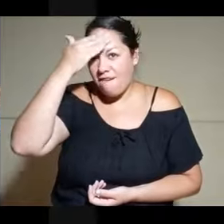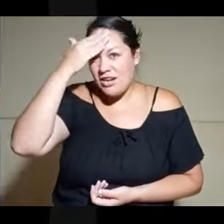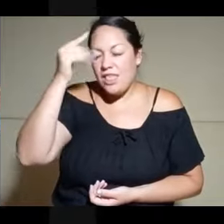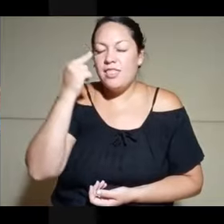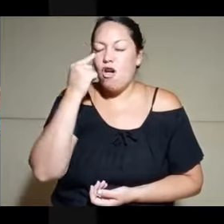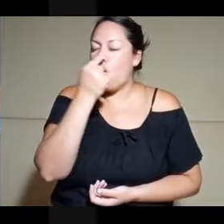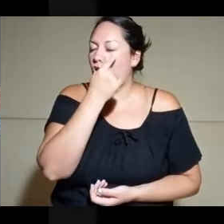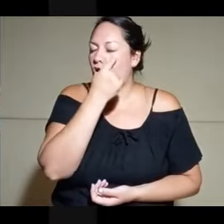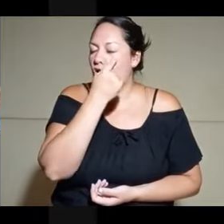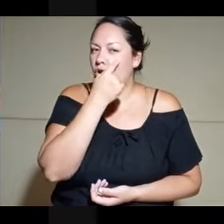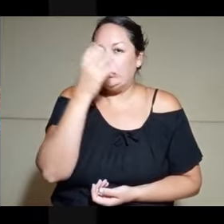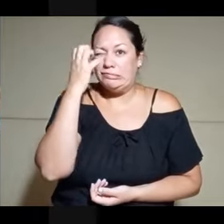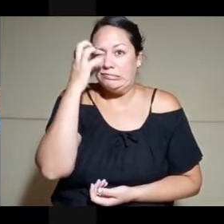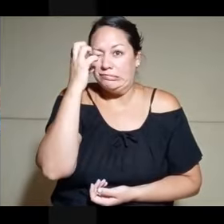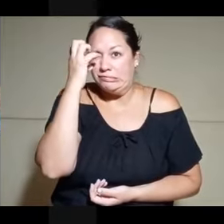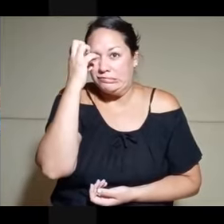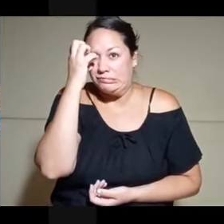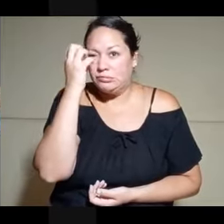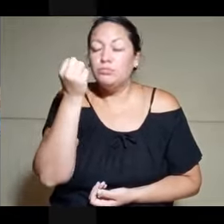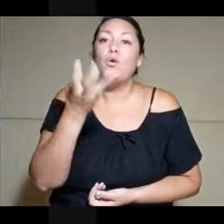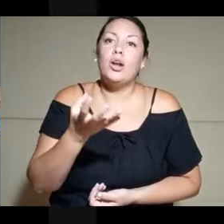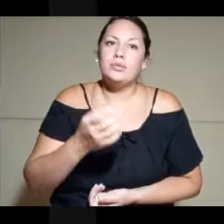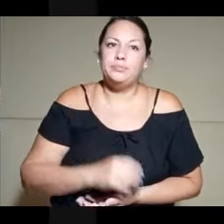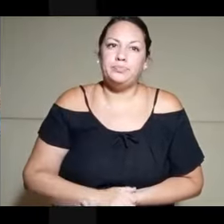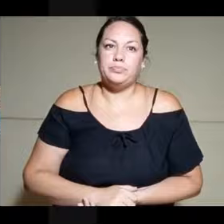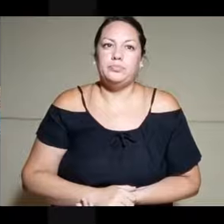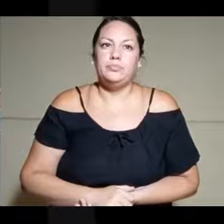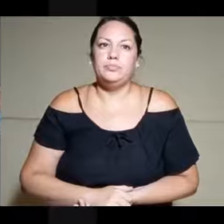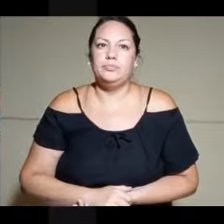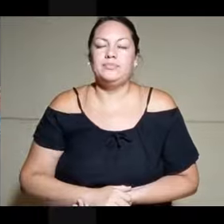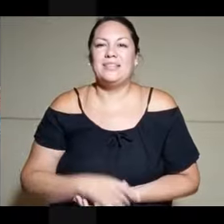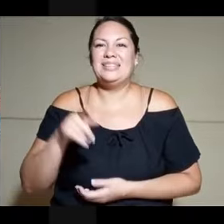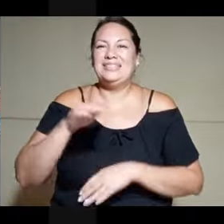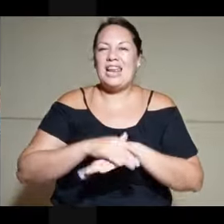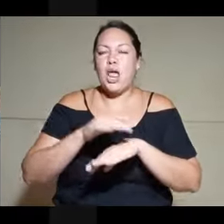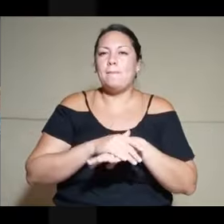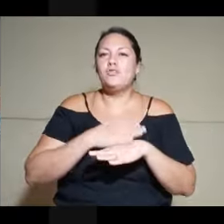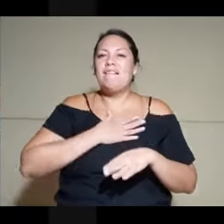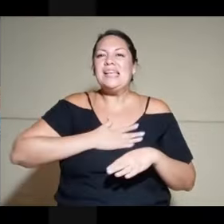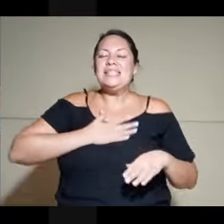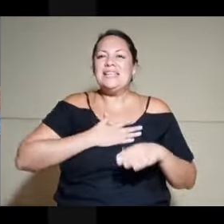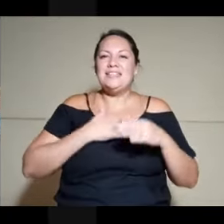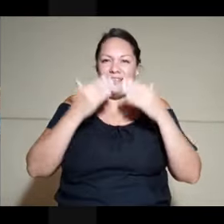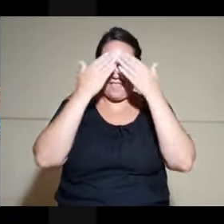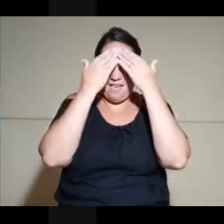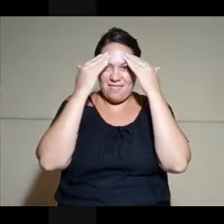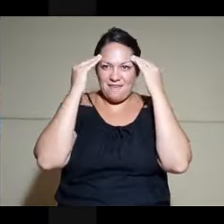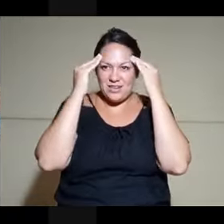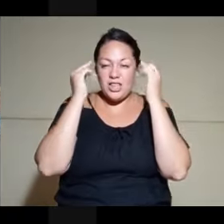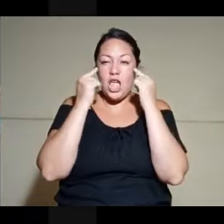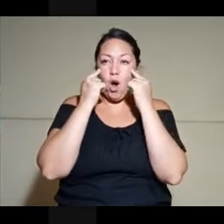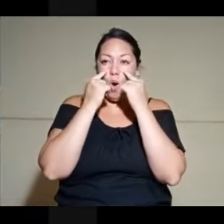Tiene una rama oftálmica que va a ir a dar la sensibilidad a todo lo que sería la frente y los ojos. Por eso los ojos nos pican, nos duelen, nos